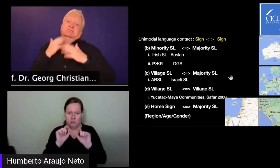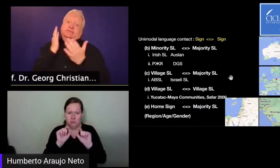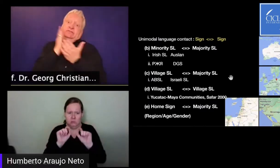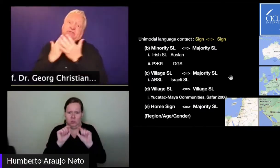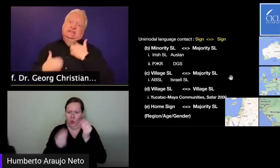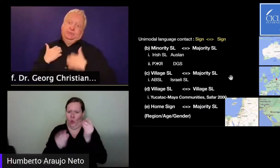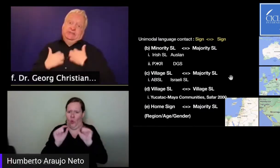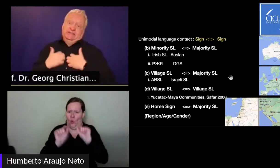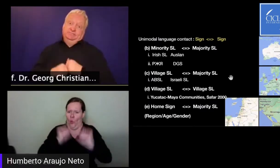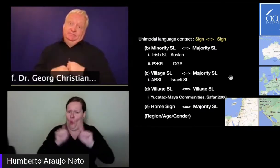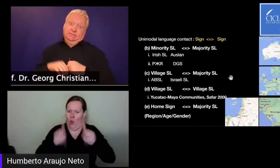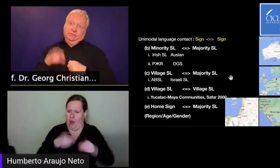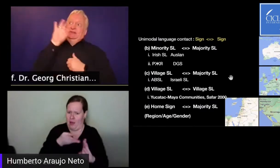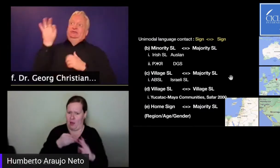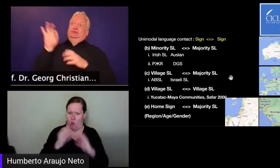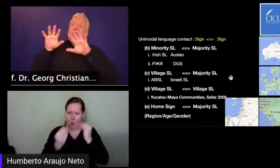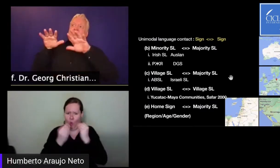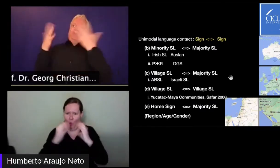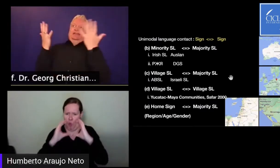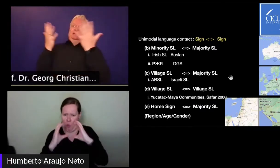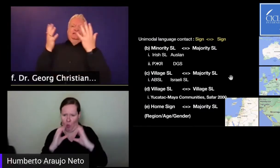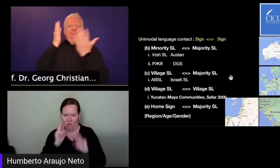linguístico.